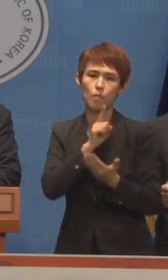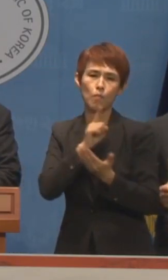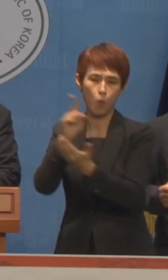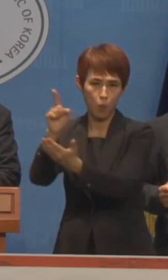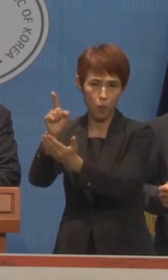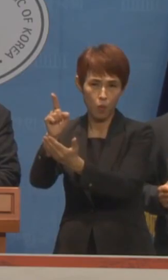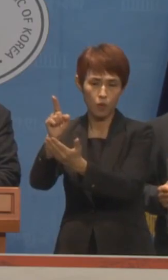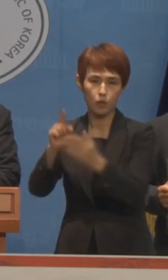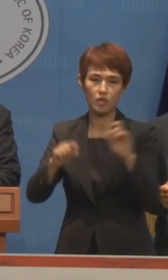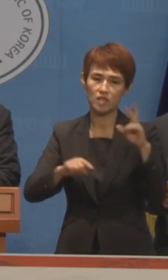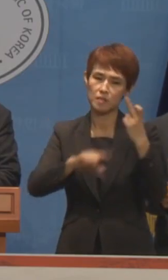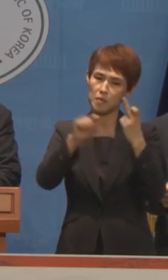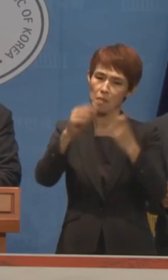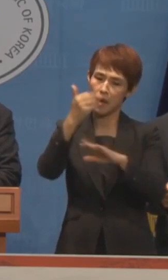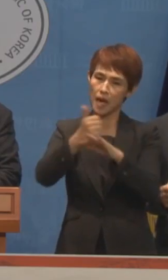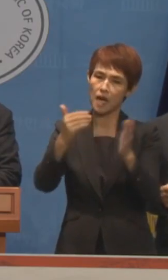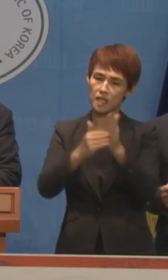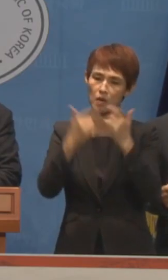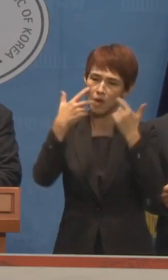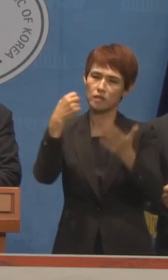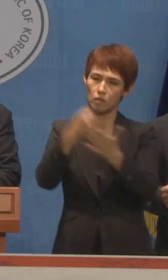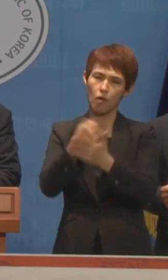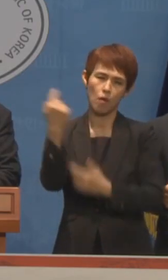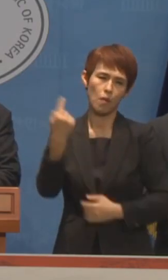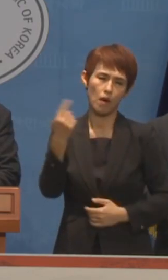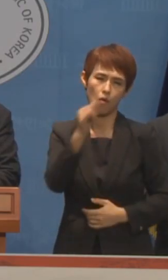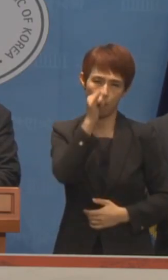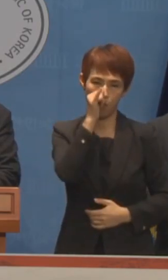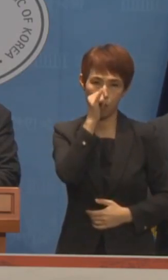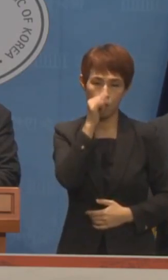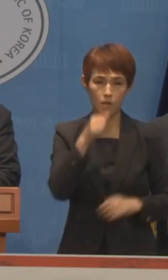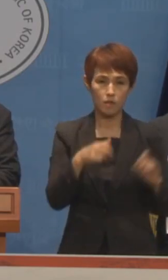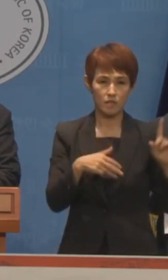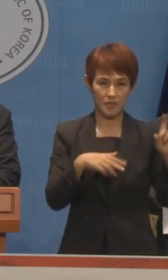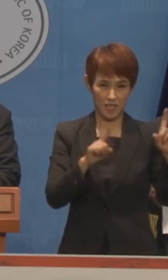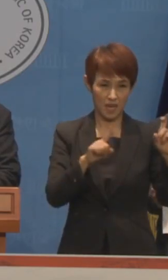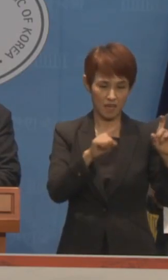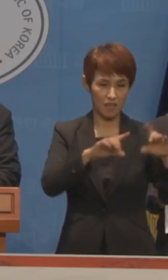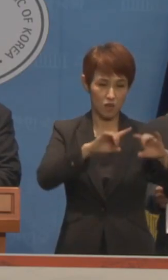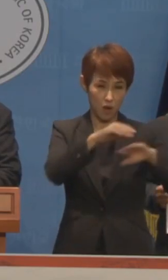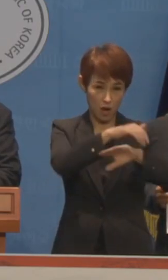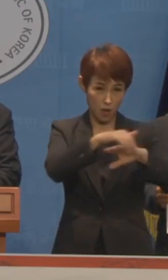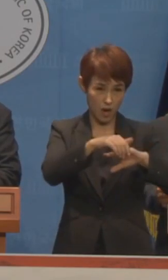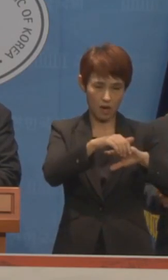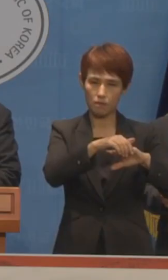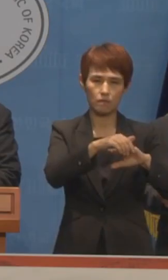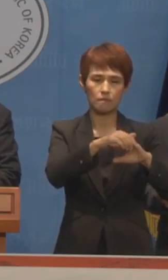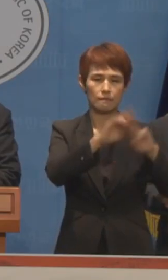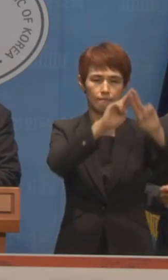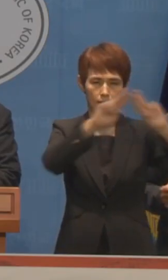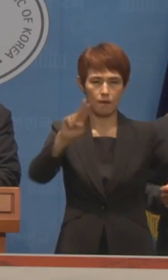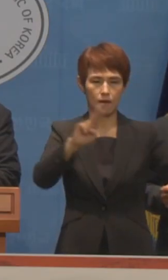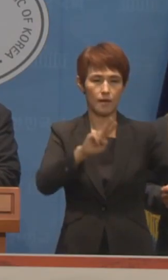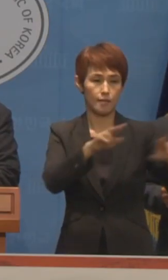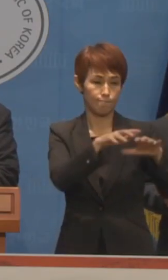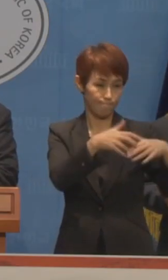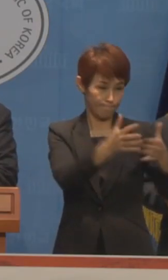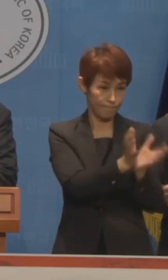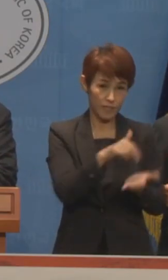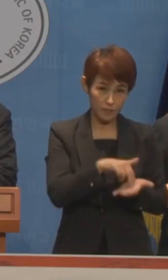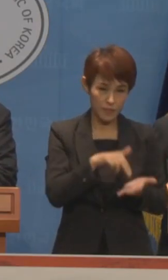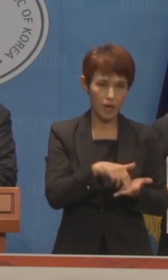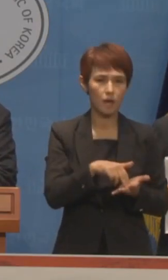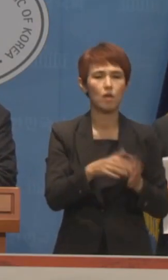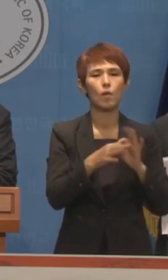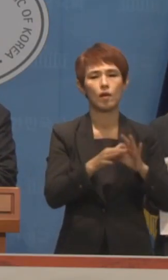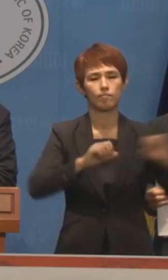연말까지 확정을 앞두고 있습니다. 저희 11차 전력수 기본계획 백지화 네트워크에서는 이와 관련해서 적극적인 대응을 지금